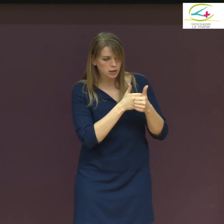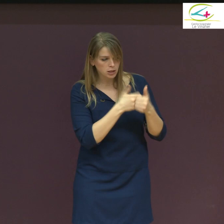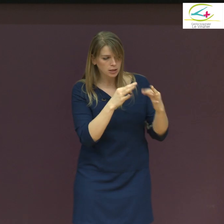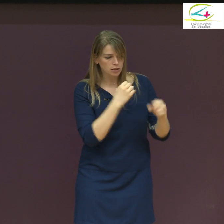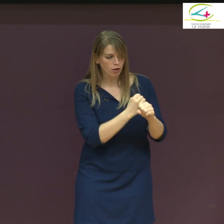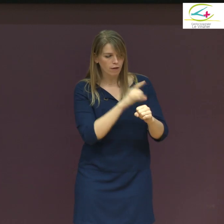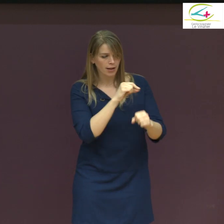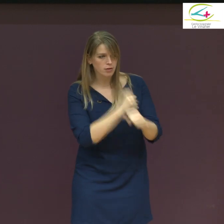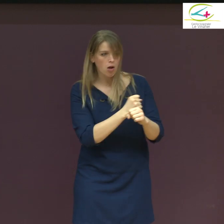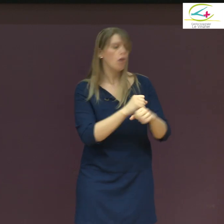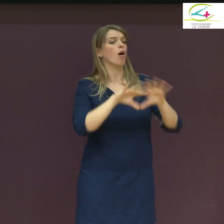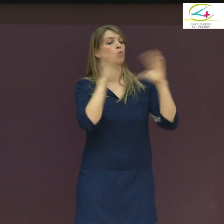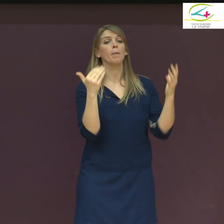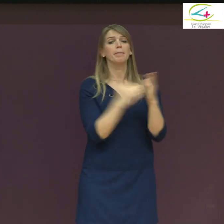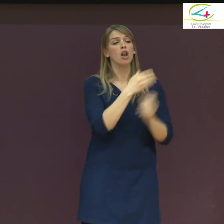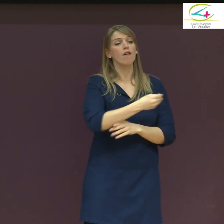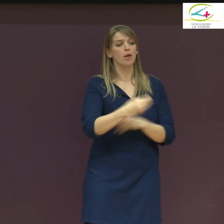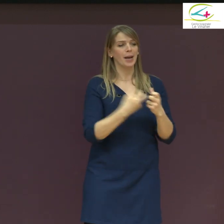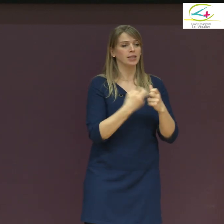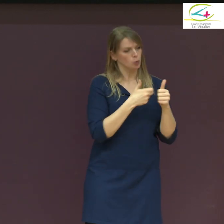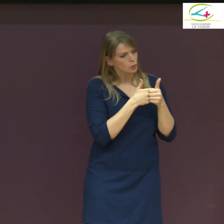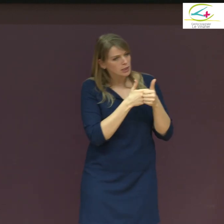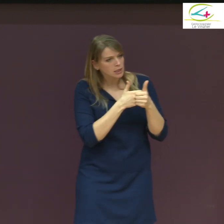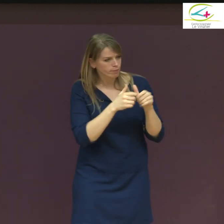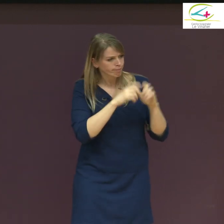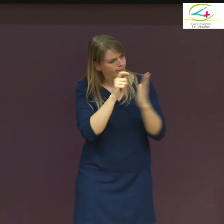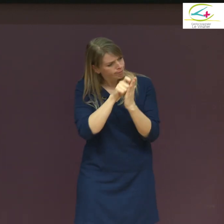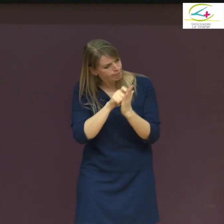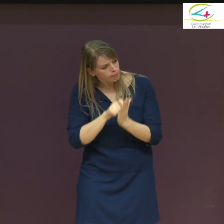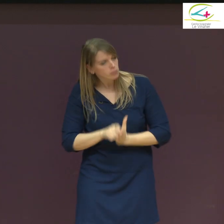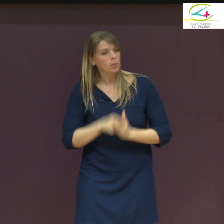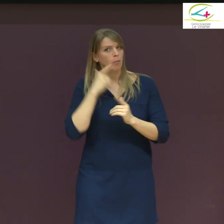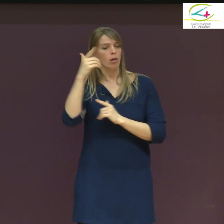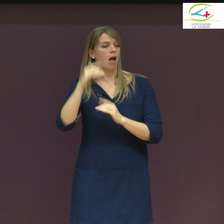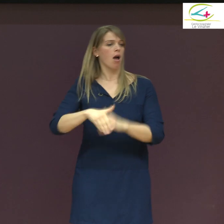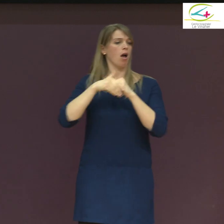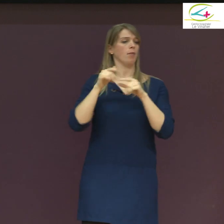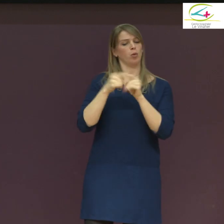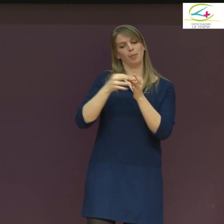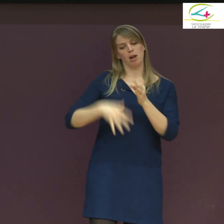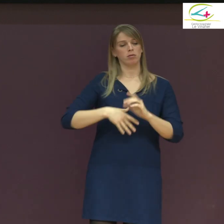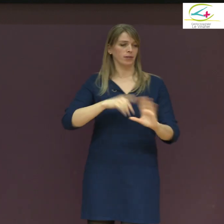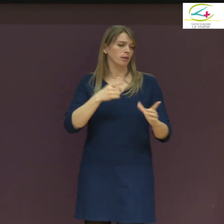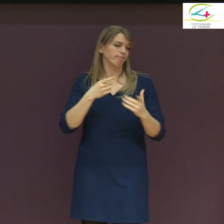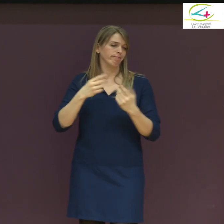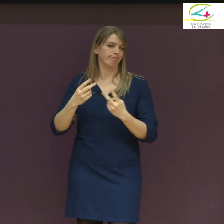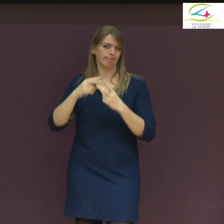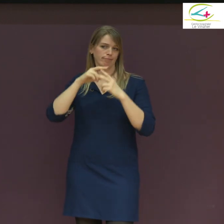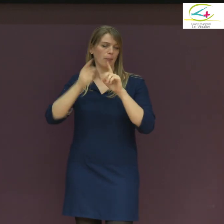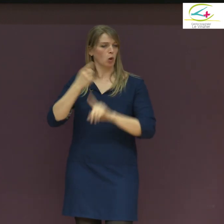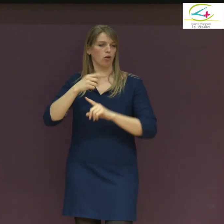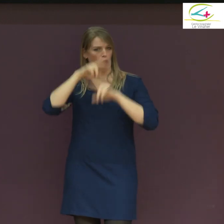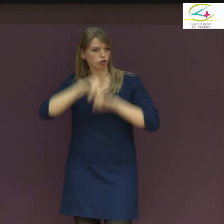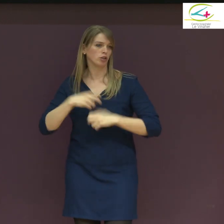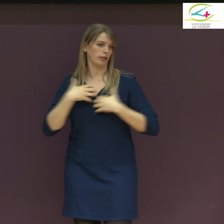ans, d'en suivre 1000 pour avoir des conclusions qui nous aident plus tard. Donc il y a un enjeu sur la recherche.